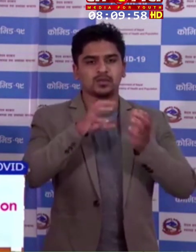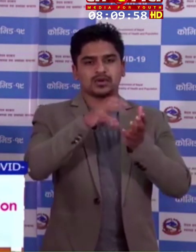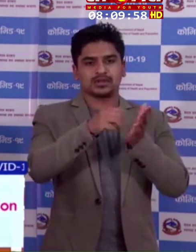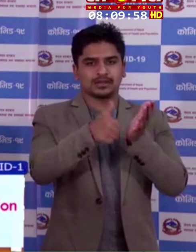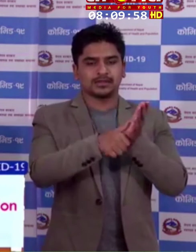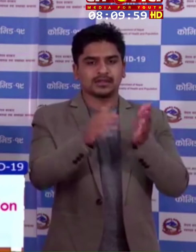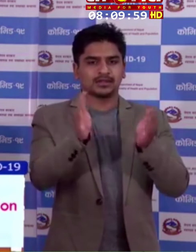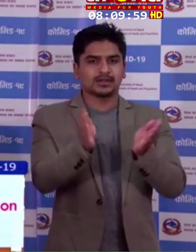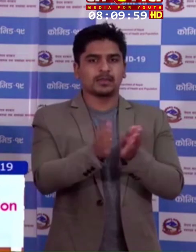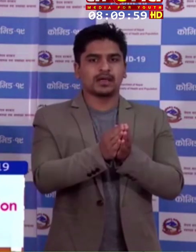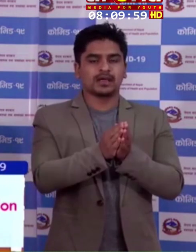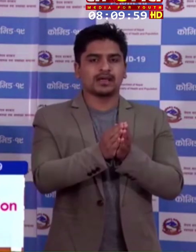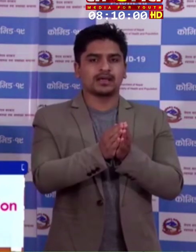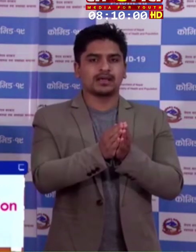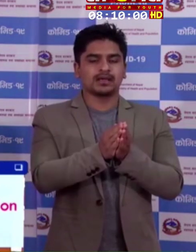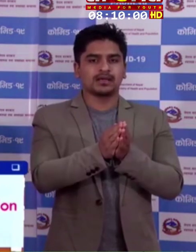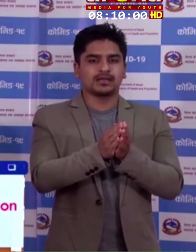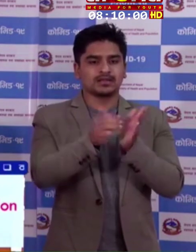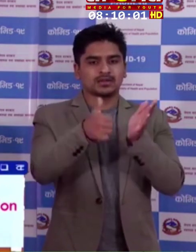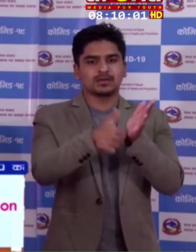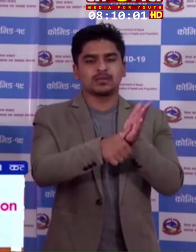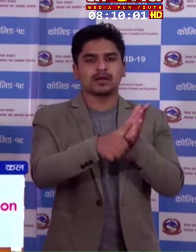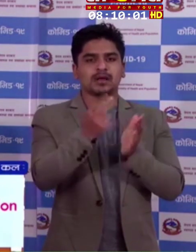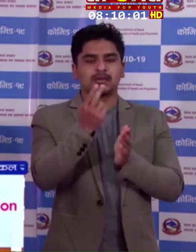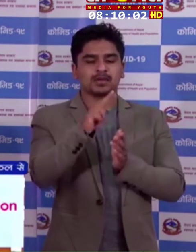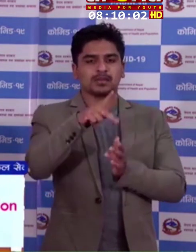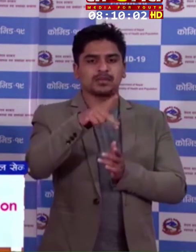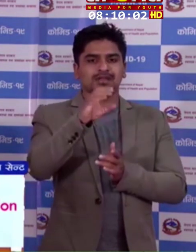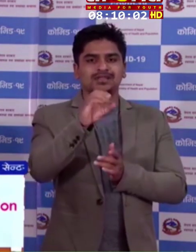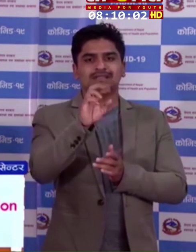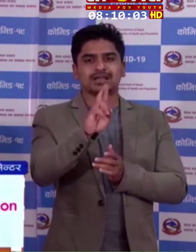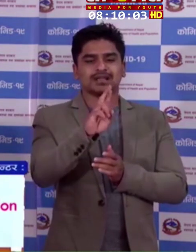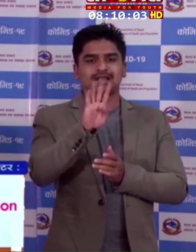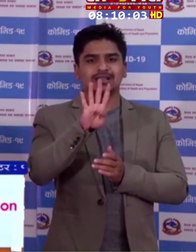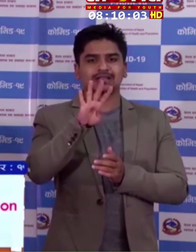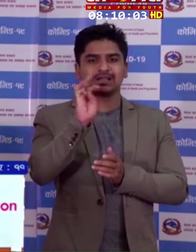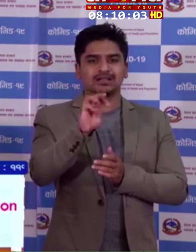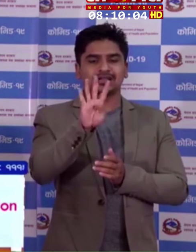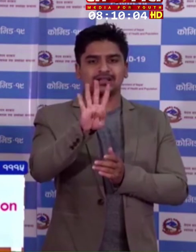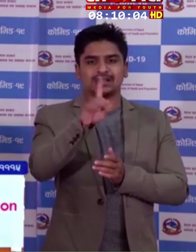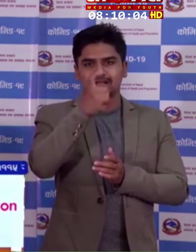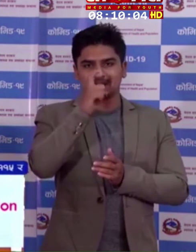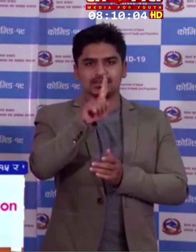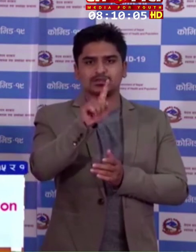जम्मा टेस्ट भएको पिसिआर 4,414,